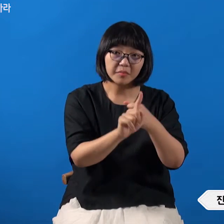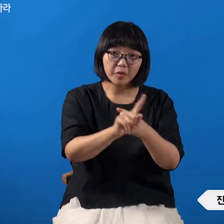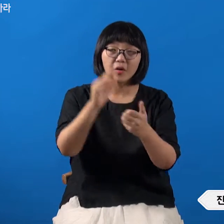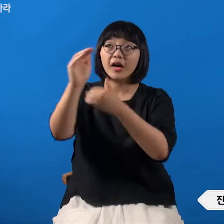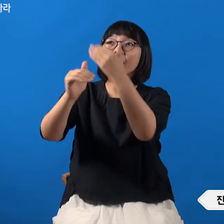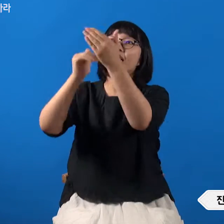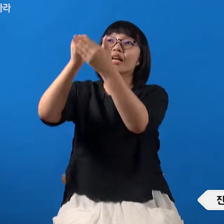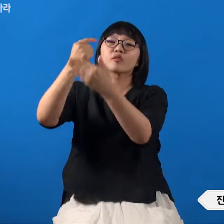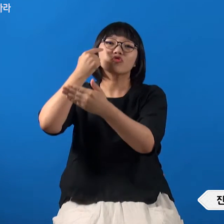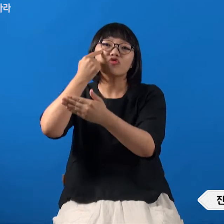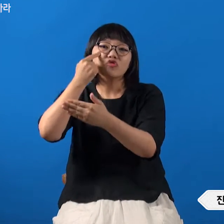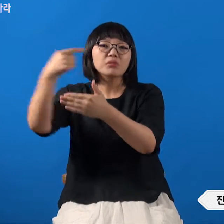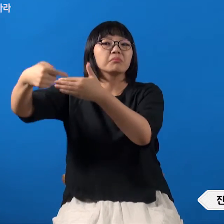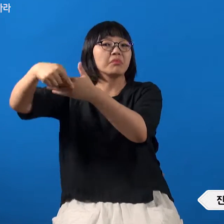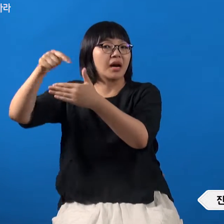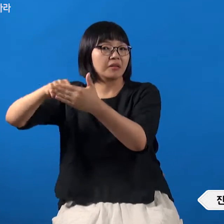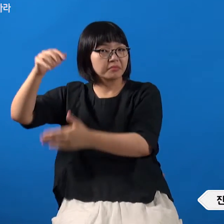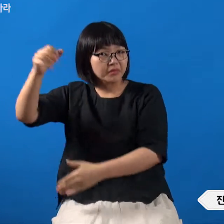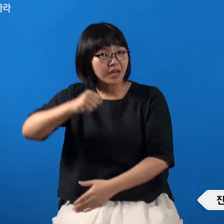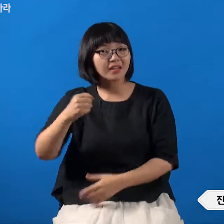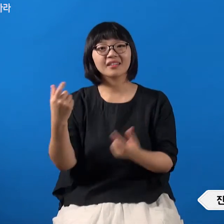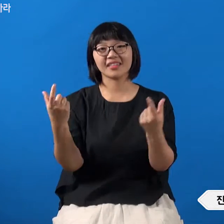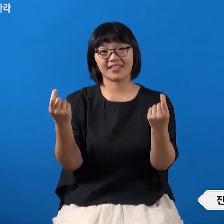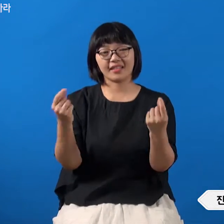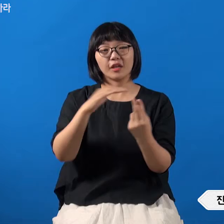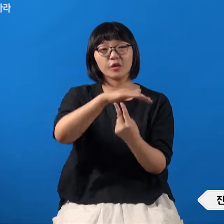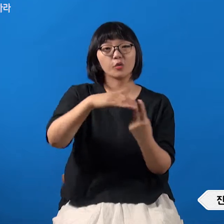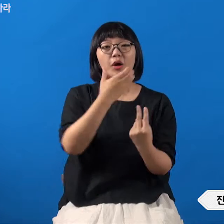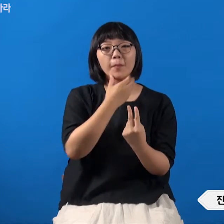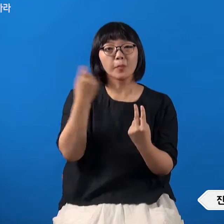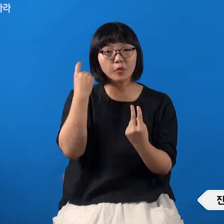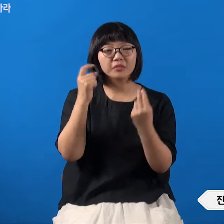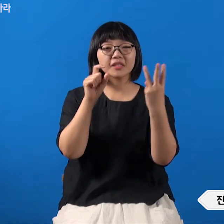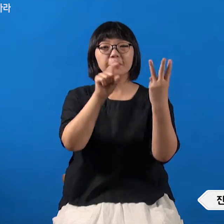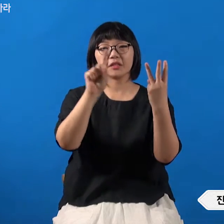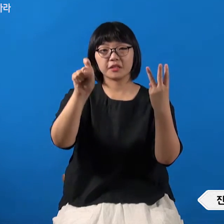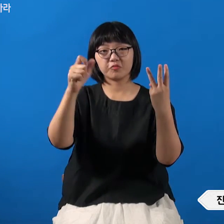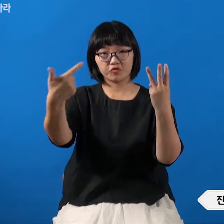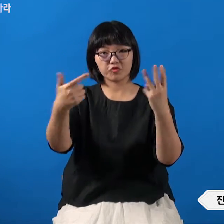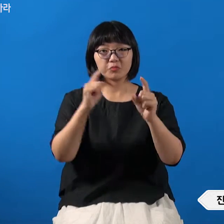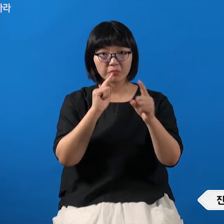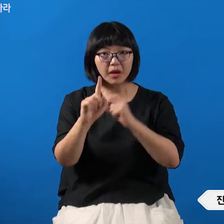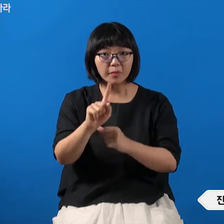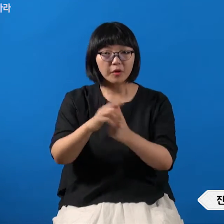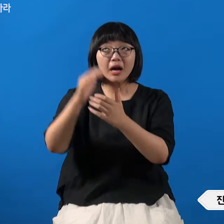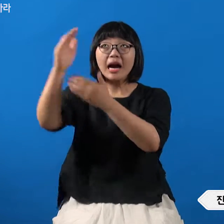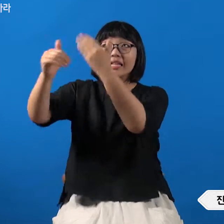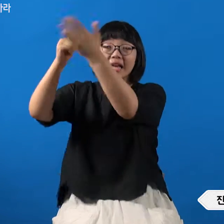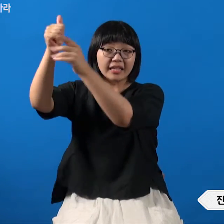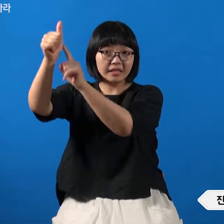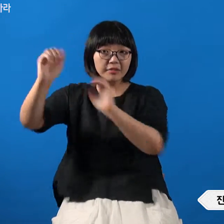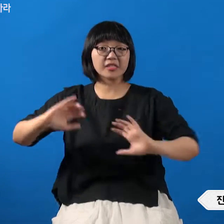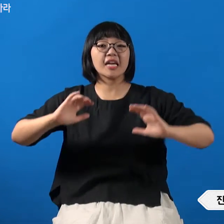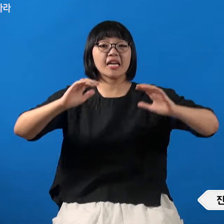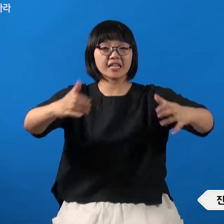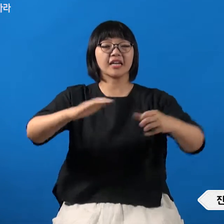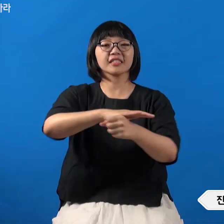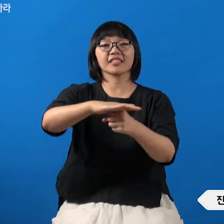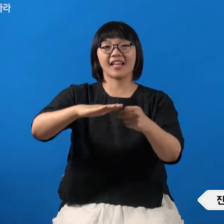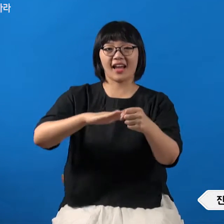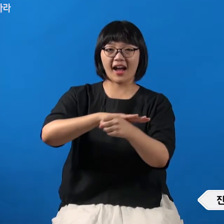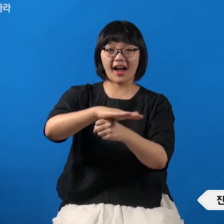것입니다. 그래서 요한복음 3장 16절은 우리에게 말씀합니다. 하나님이 세상을 이처럼